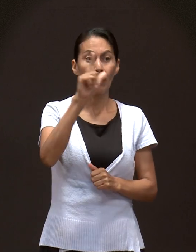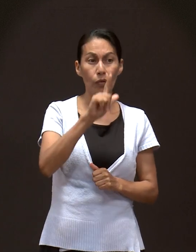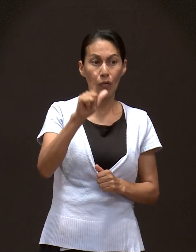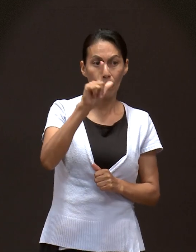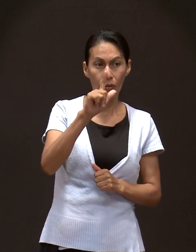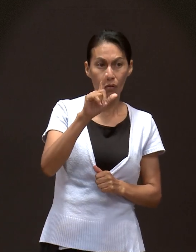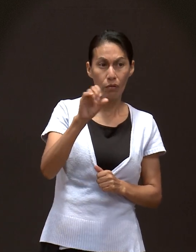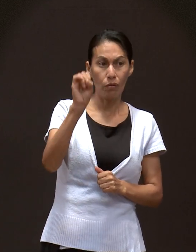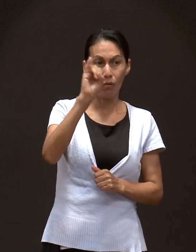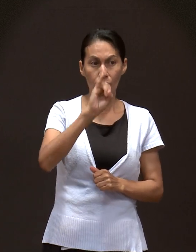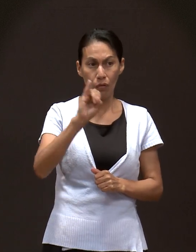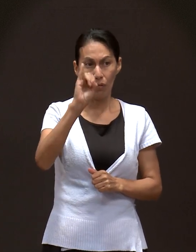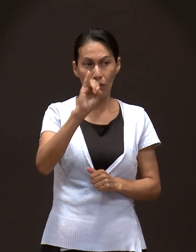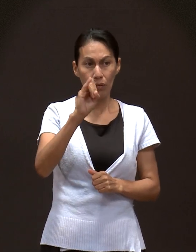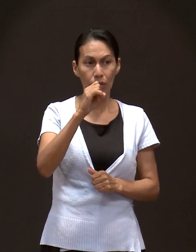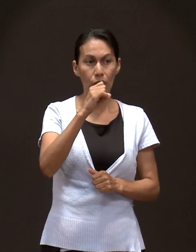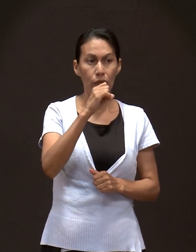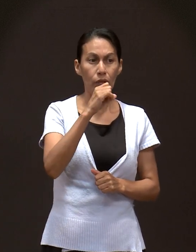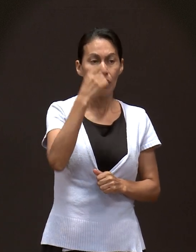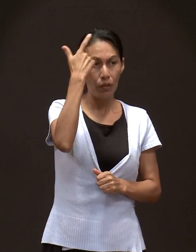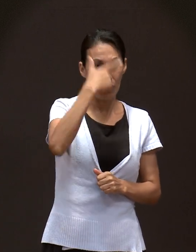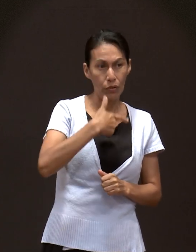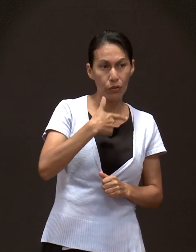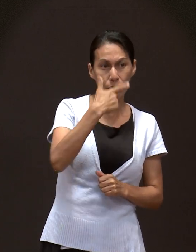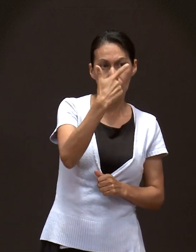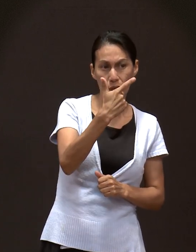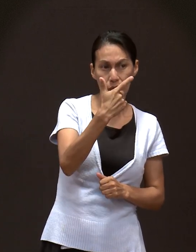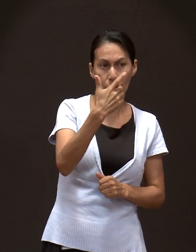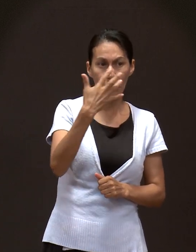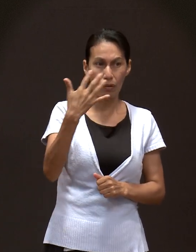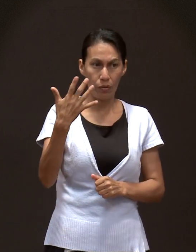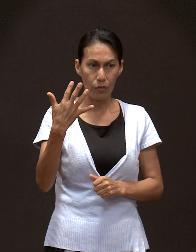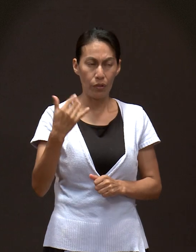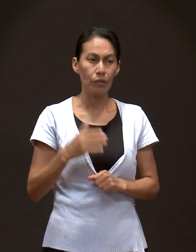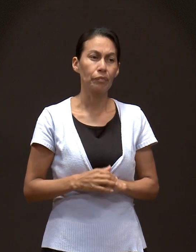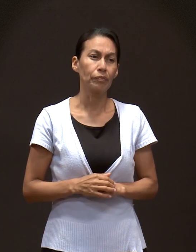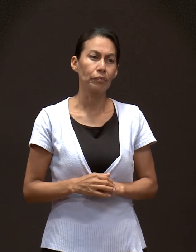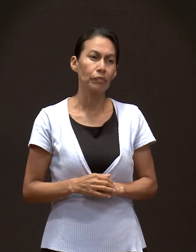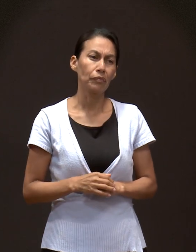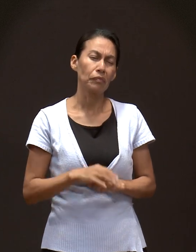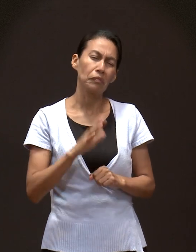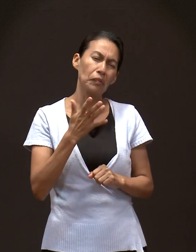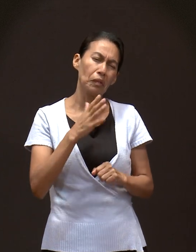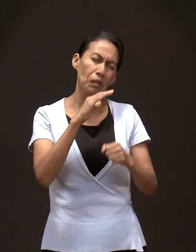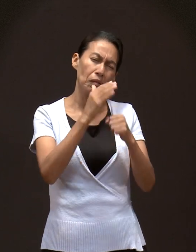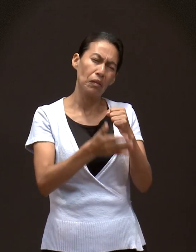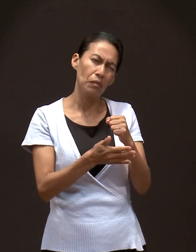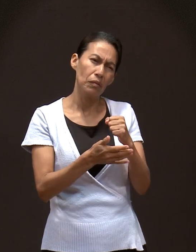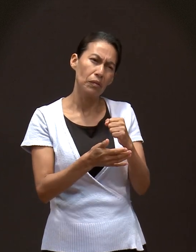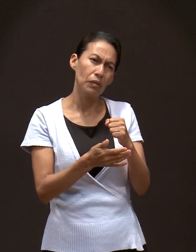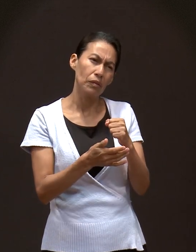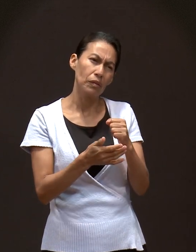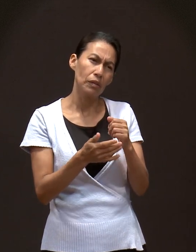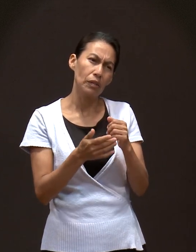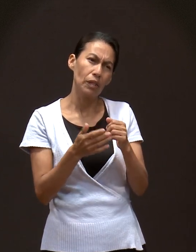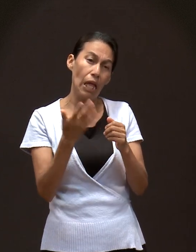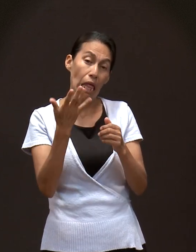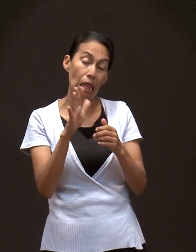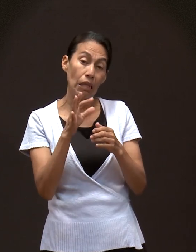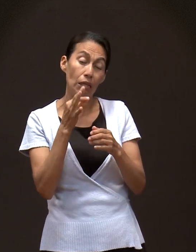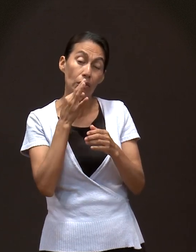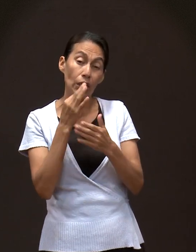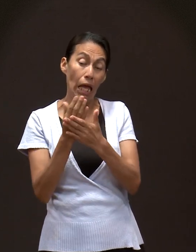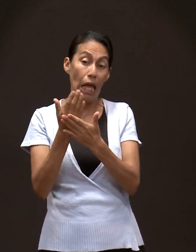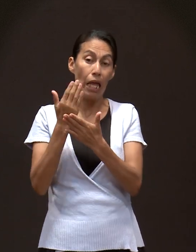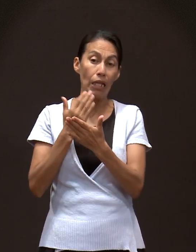programa. Nos reunimos los lunes y los jueves a las 7.50 de la noche. Y terminamos 10